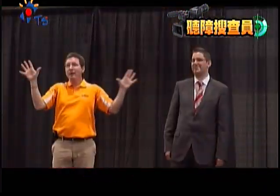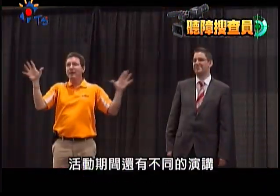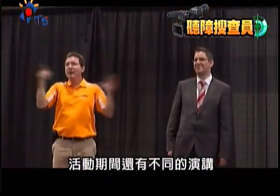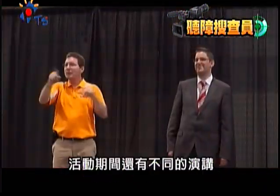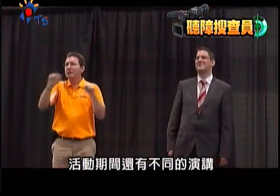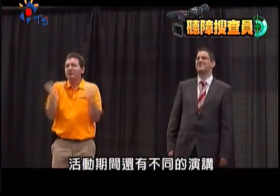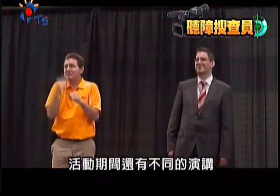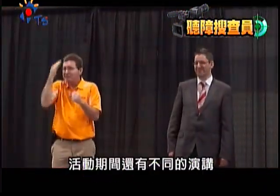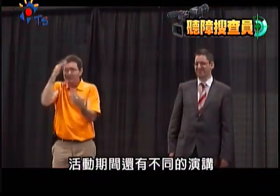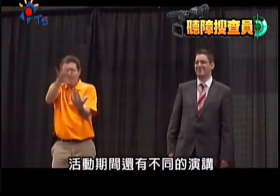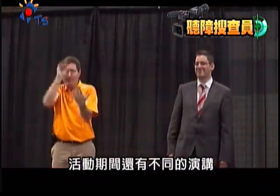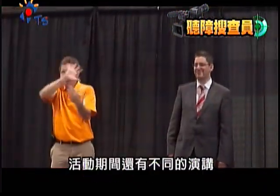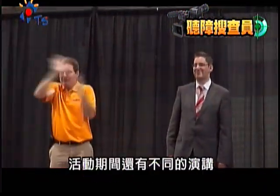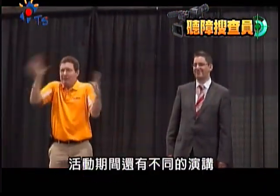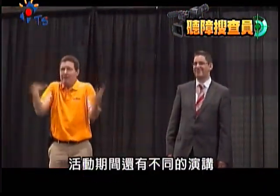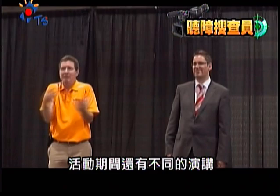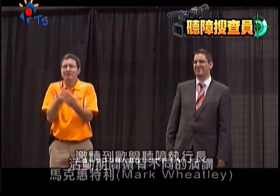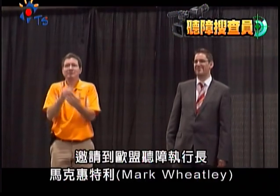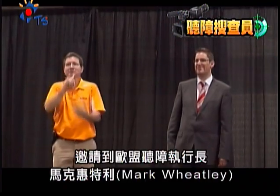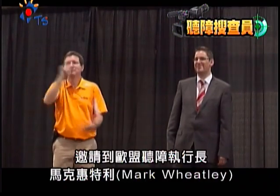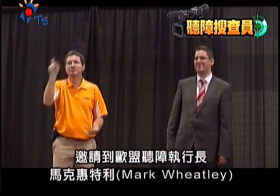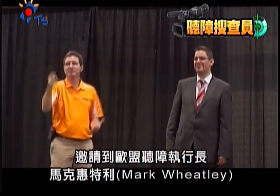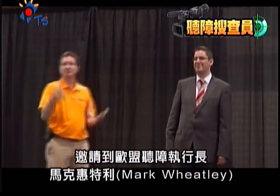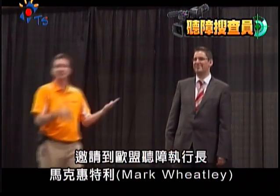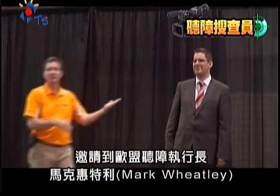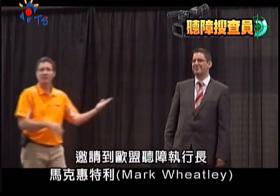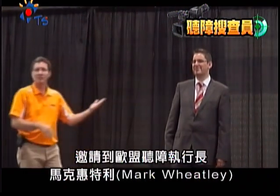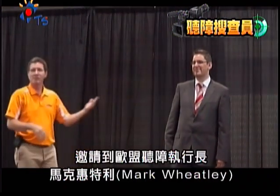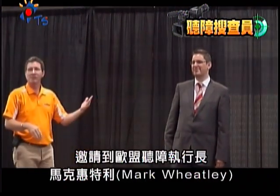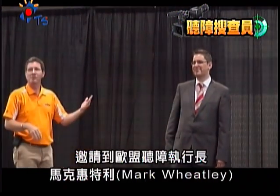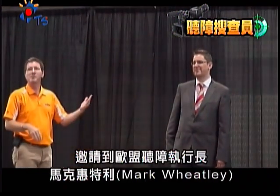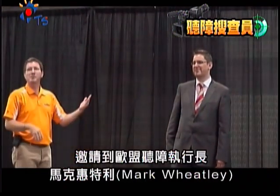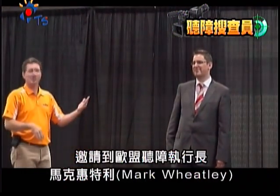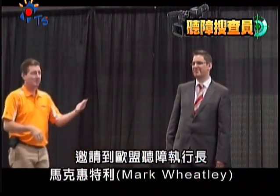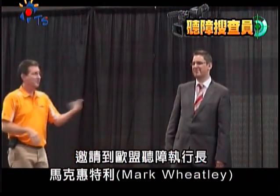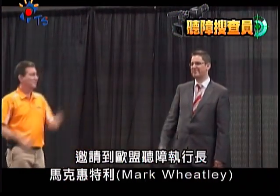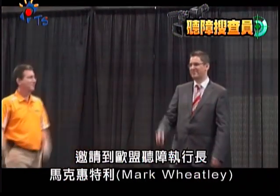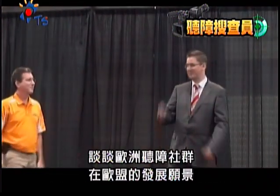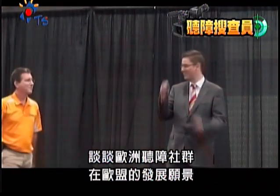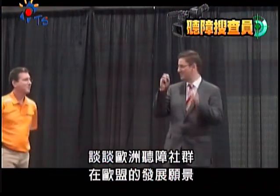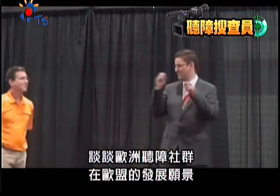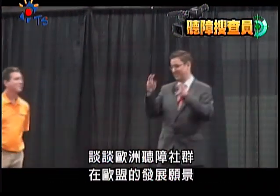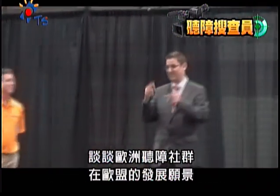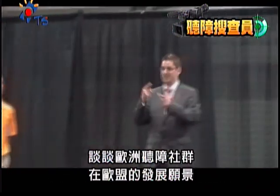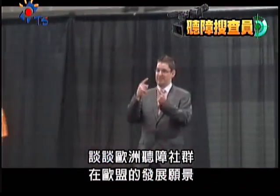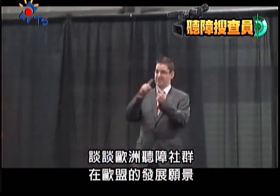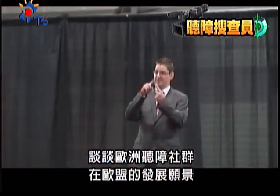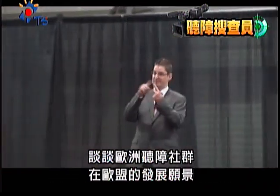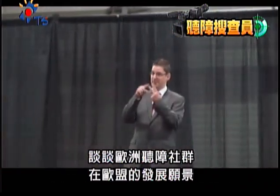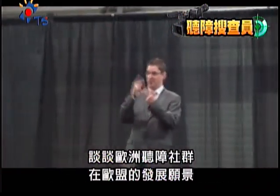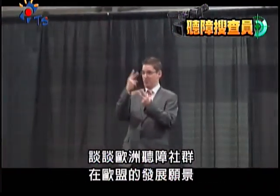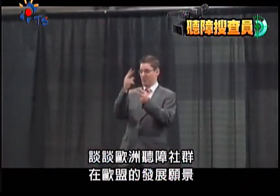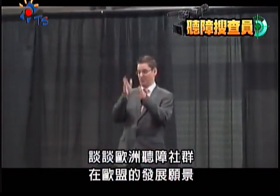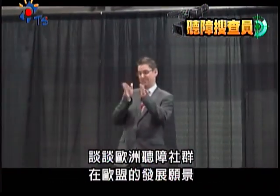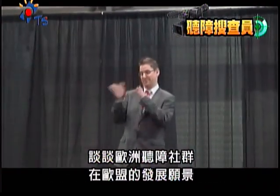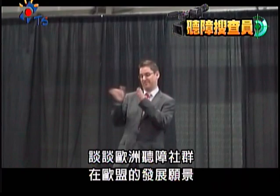还有不同的演讲，邀请到欧盟听障执行长马克·惠特利谈谈欧洲听障社群在欧盟的发展愿